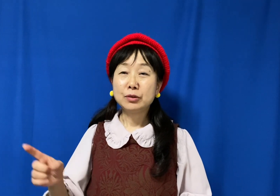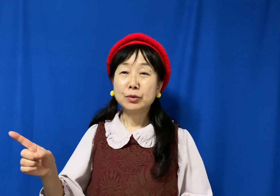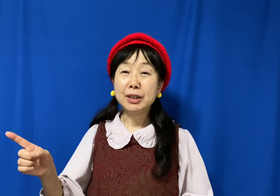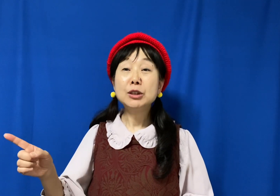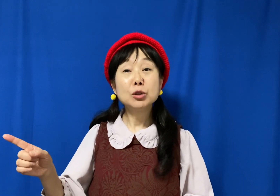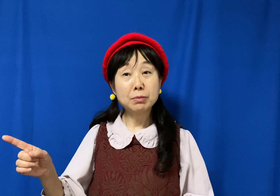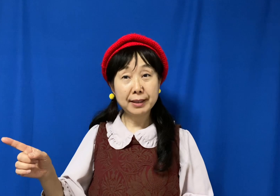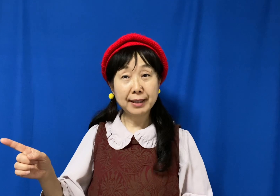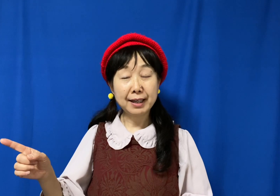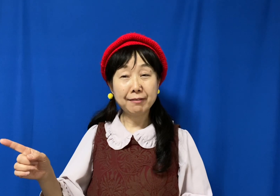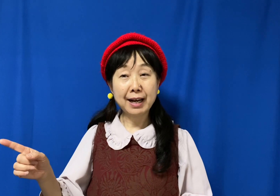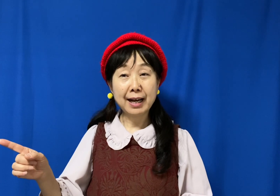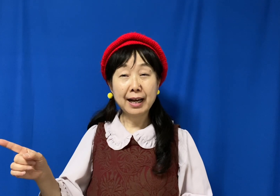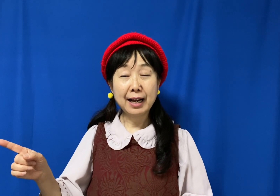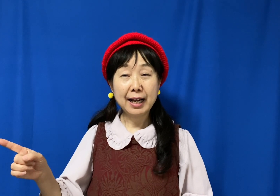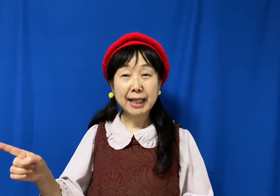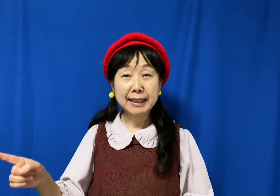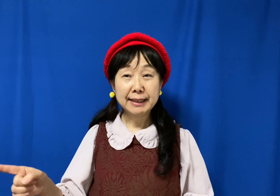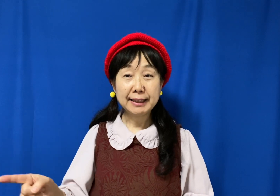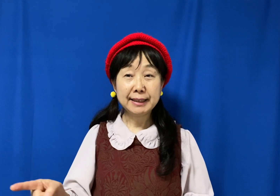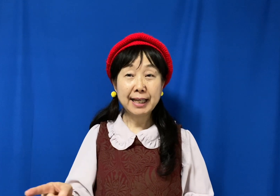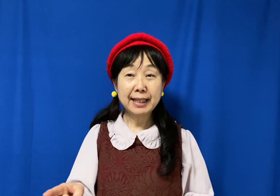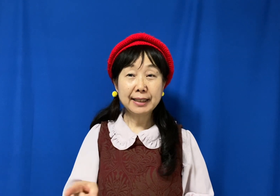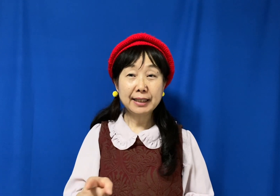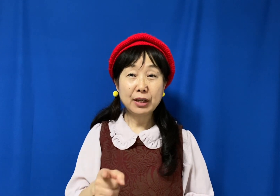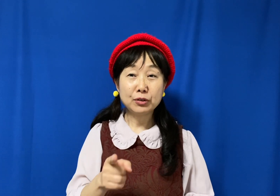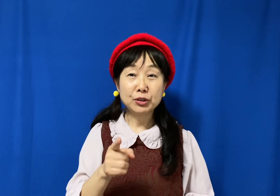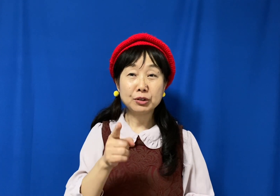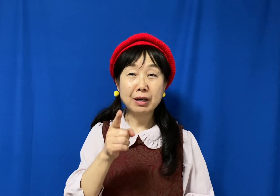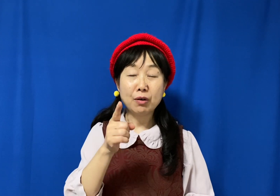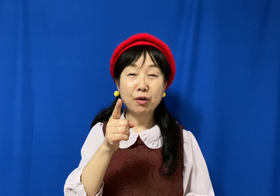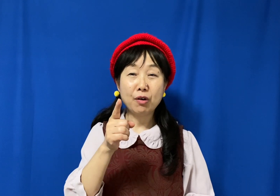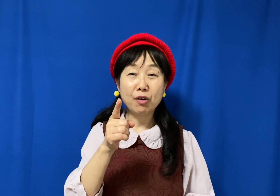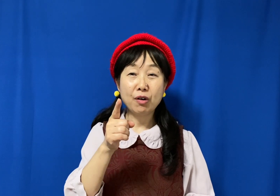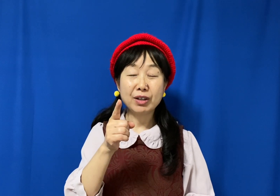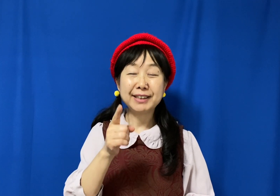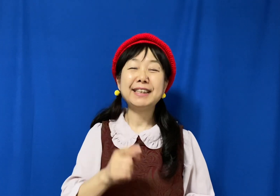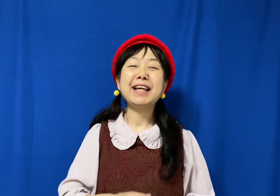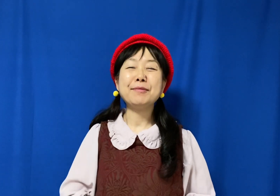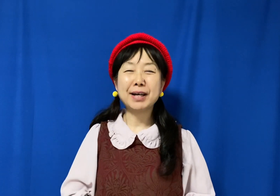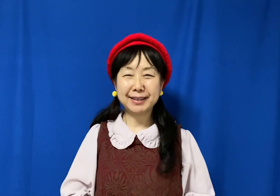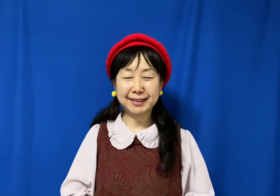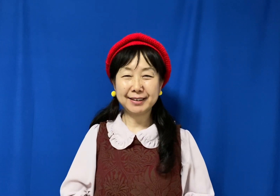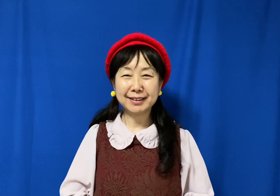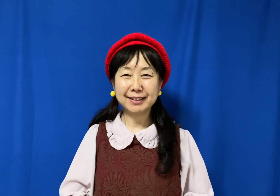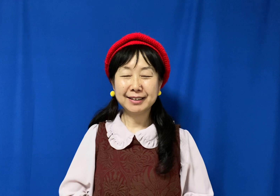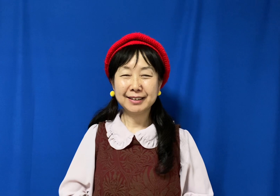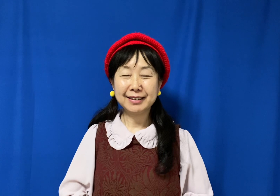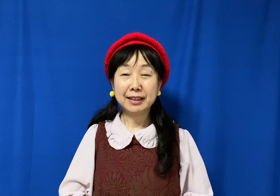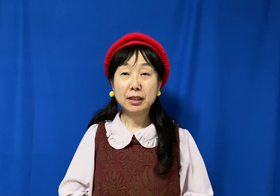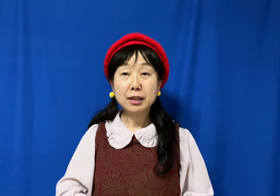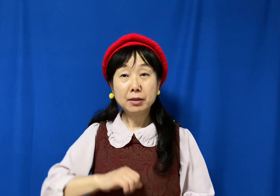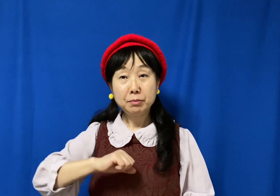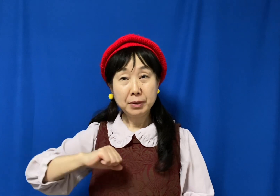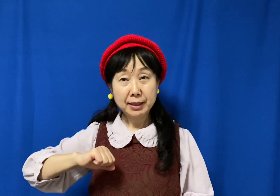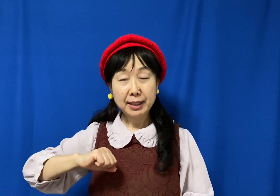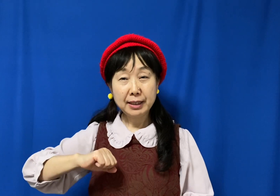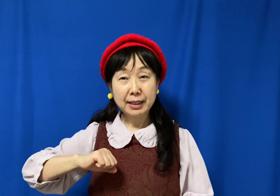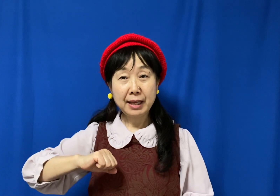いつの間にかは自然っていう手話をしています。右手で